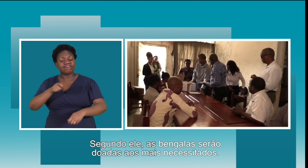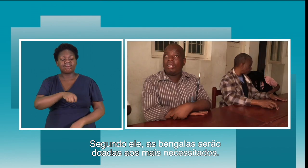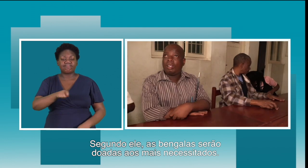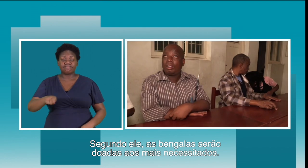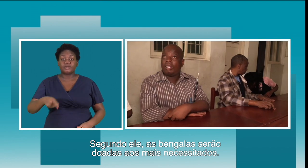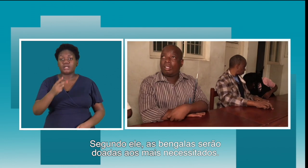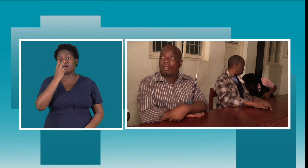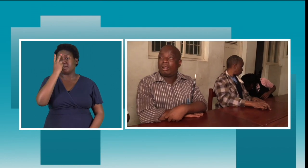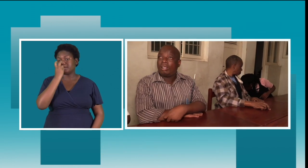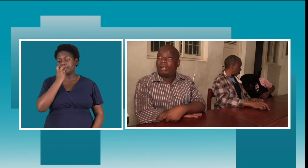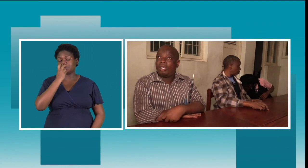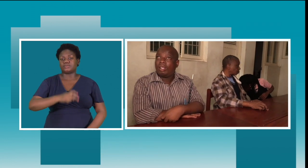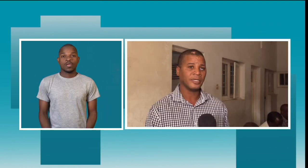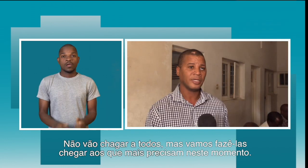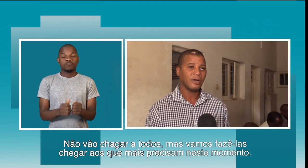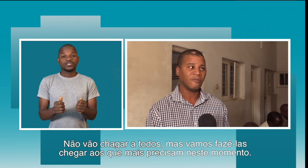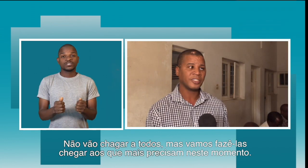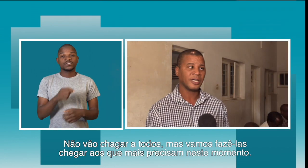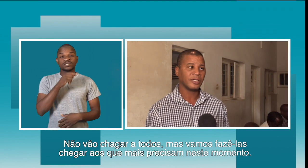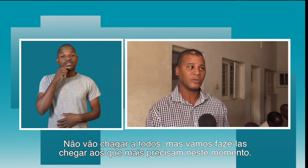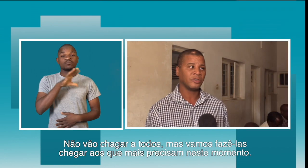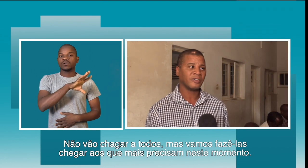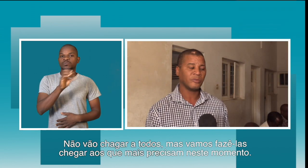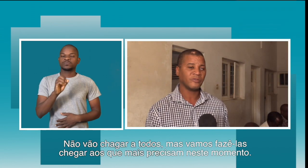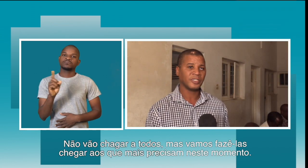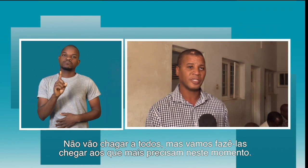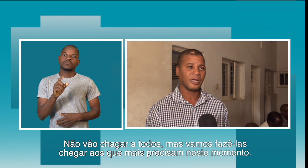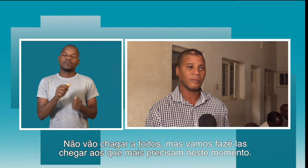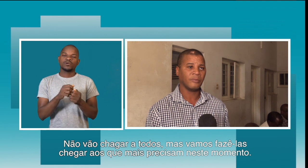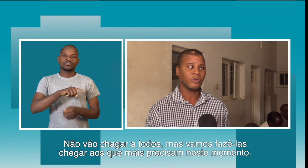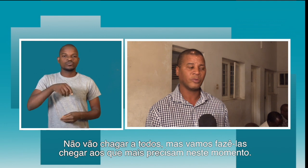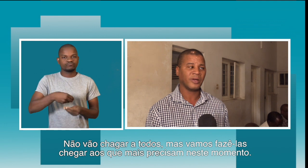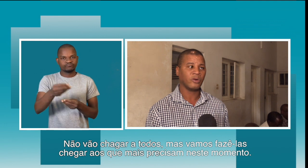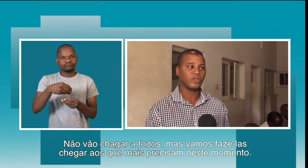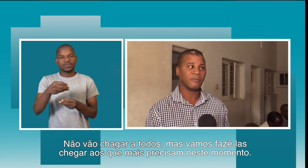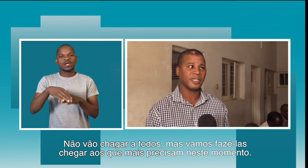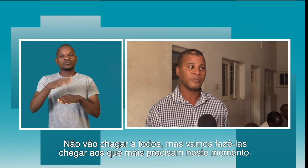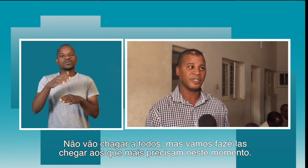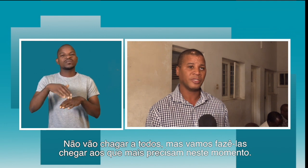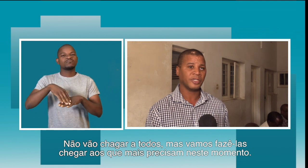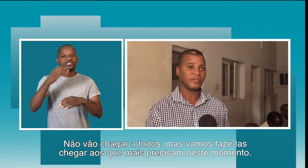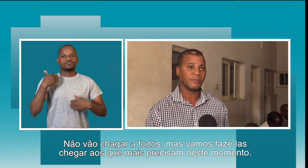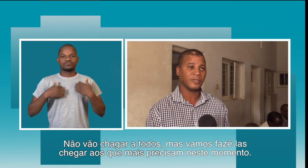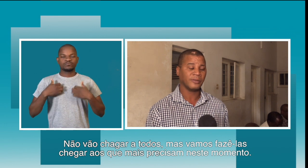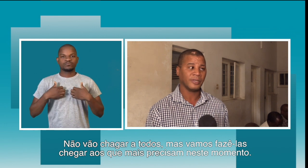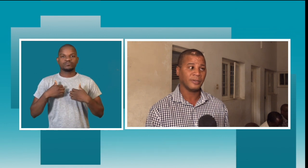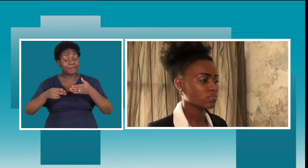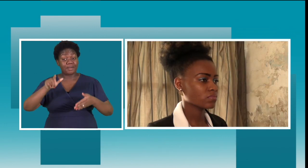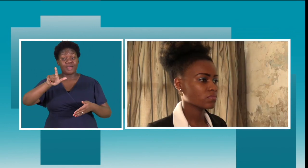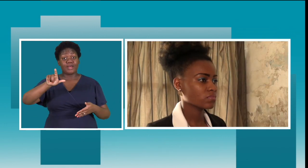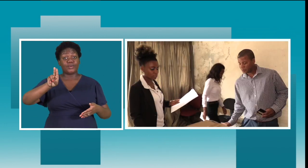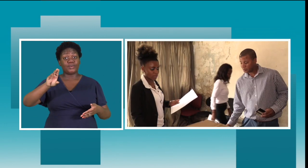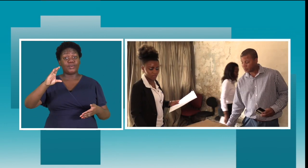aos mais necessitados. Não vai chegar a todos, mas vamos fazer chegar para os que mais precisam neste momento.